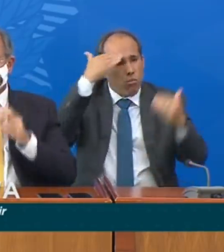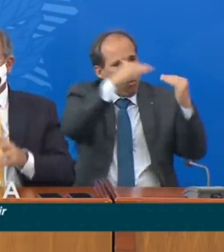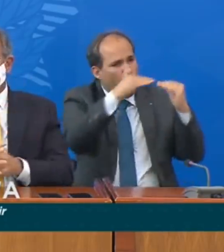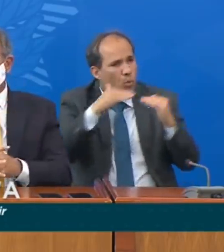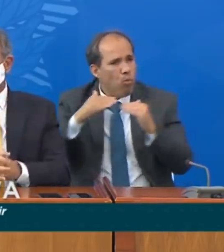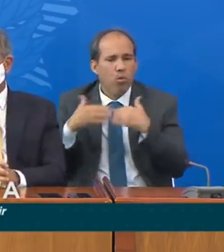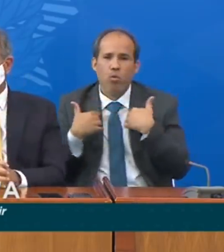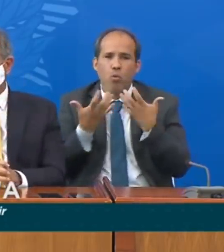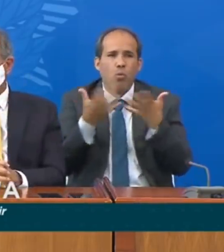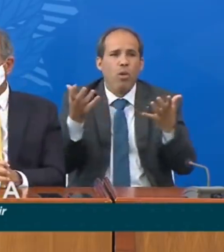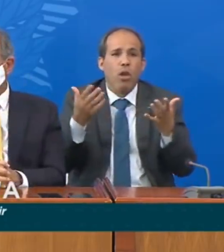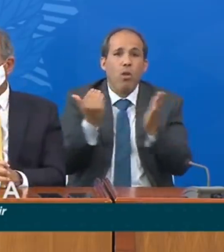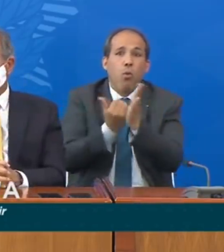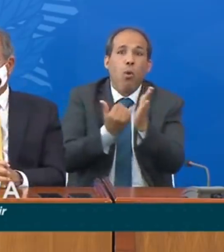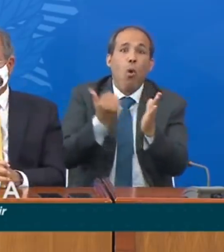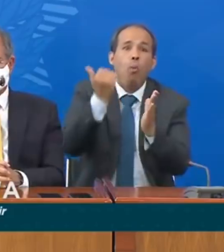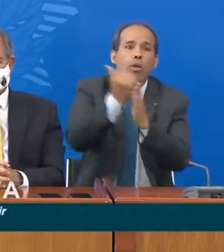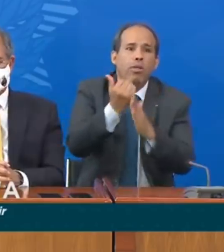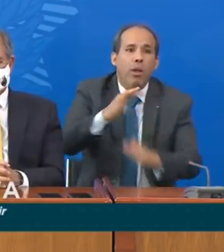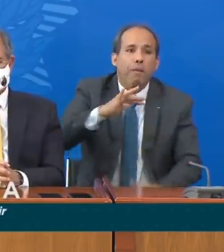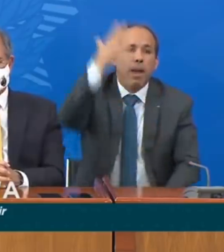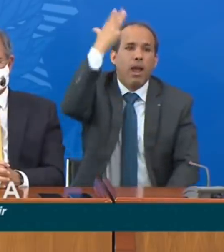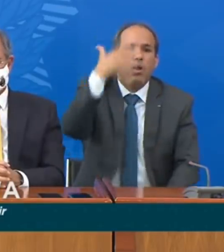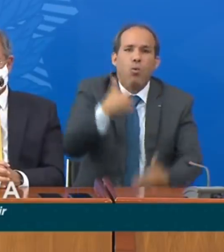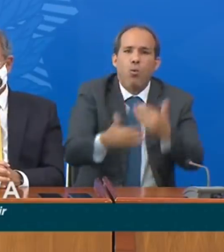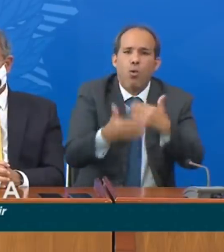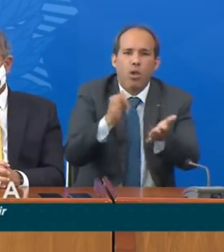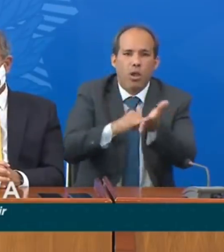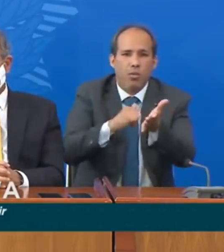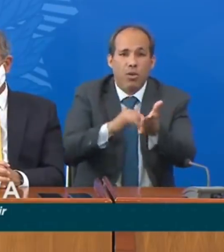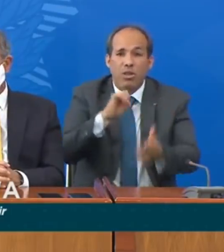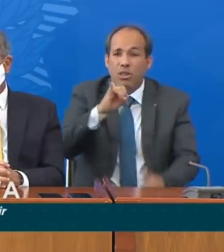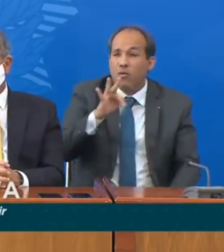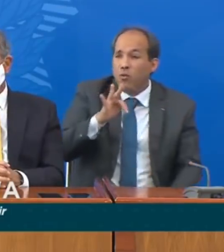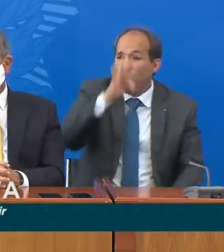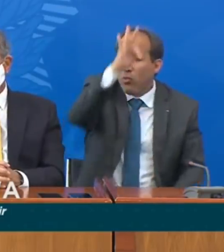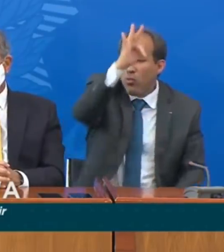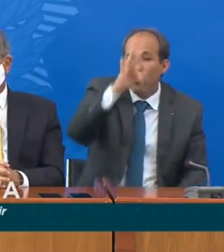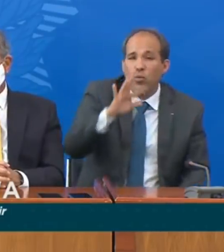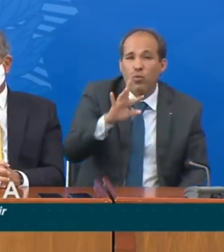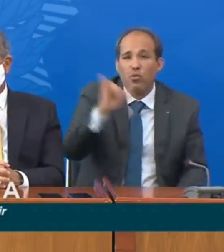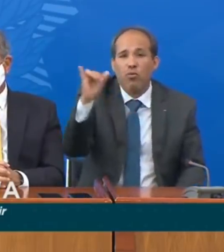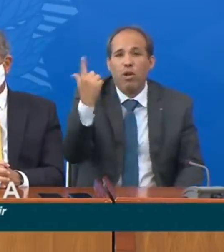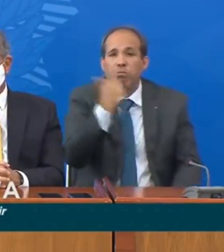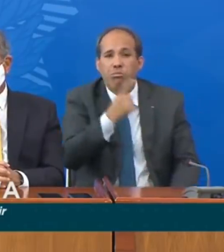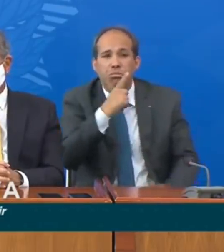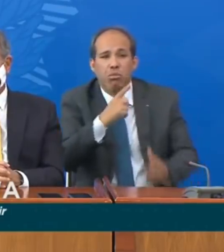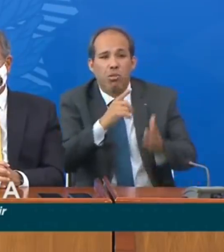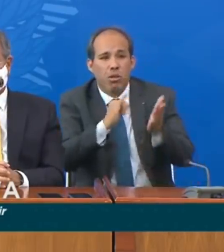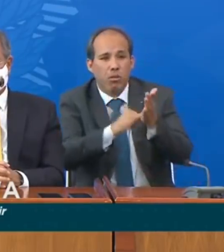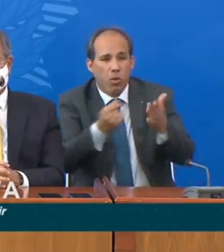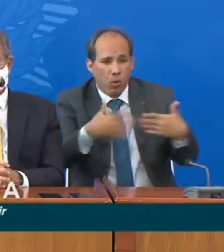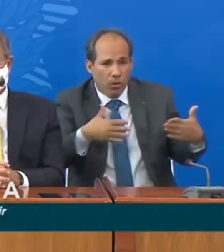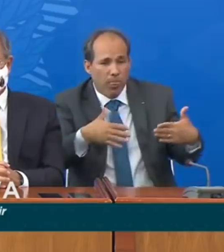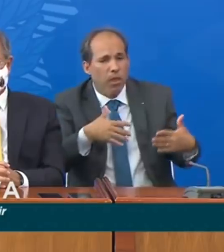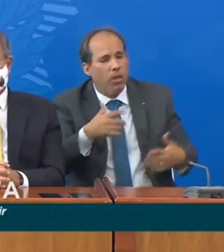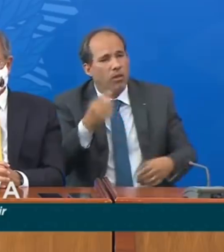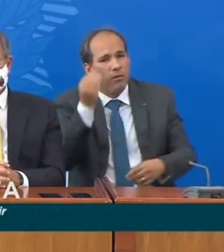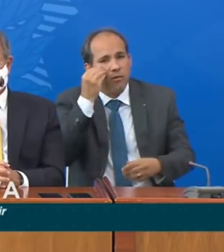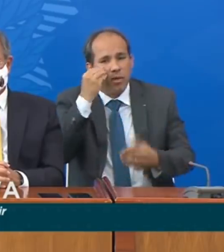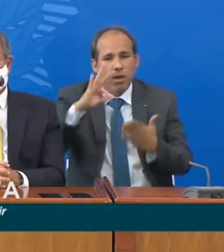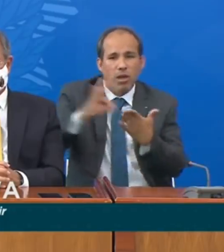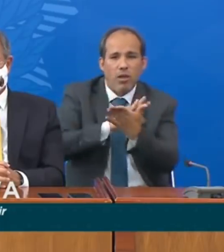aumentar qualquer imposto. Se porventura tiver que criar um imposto um dia, vai ser com a revogação de outros. Se